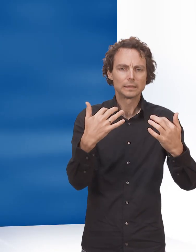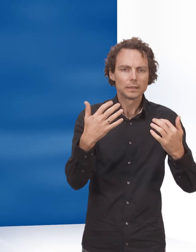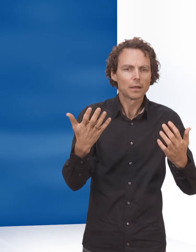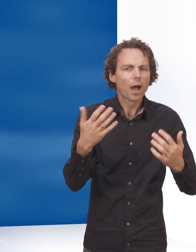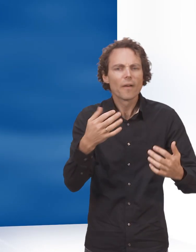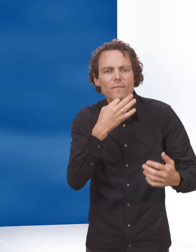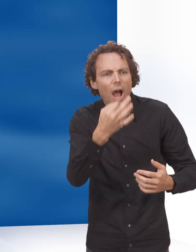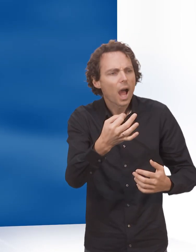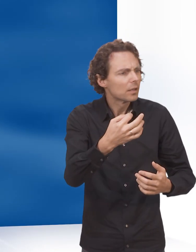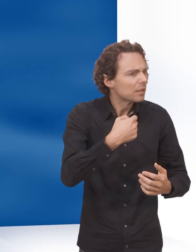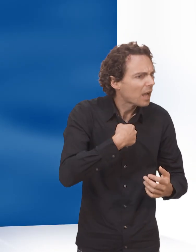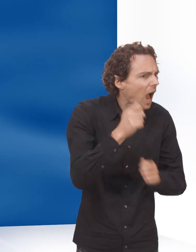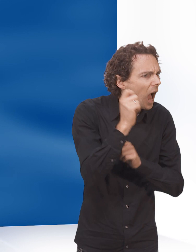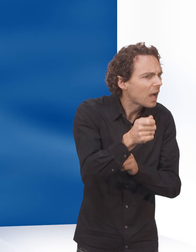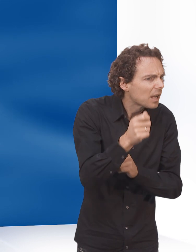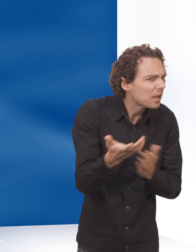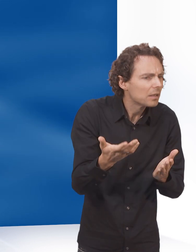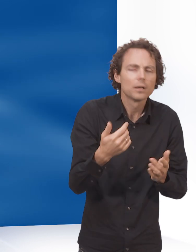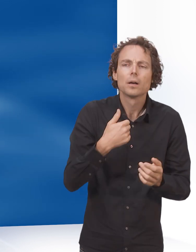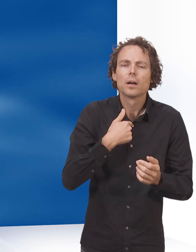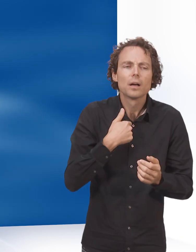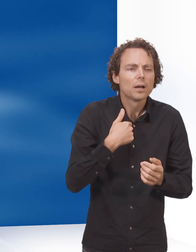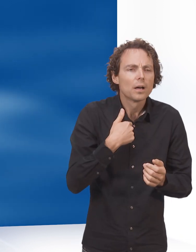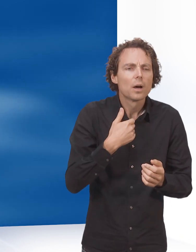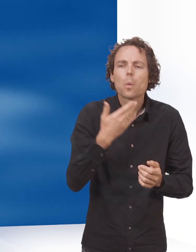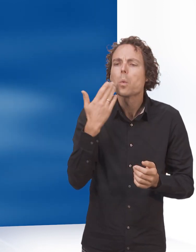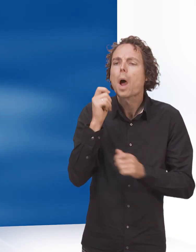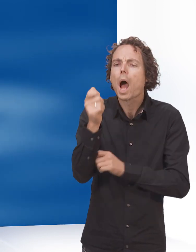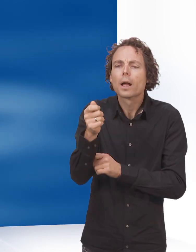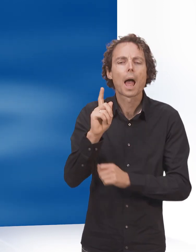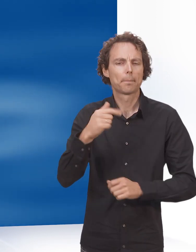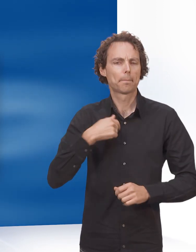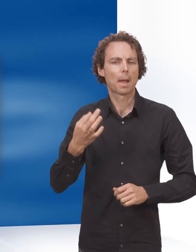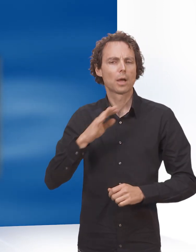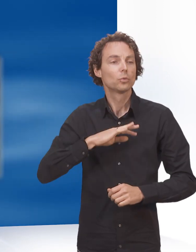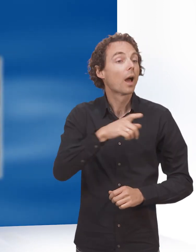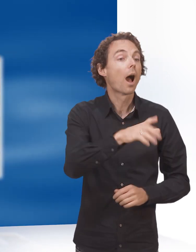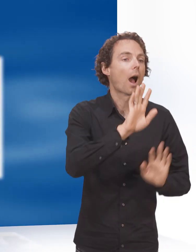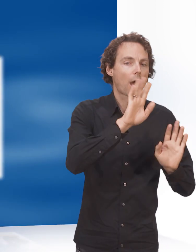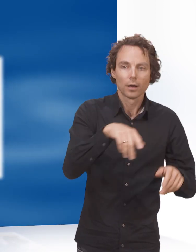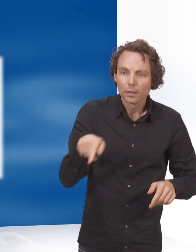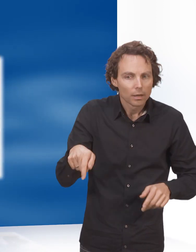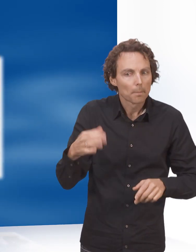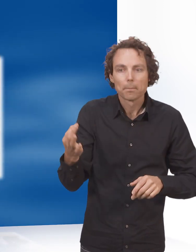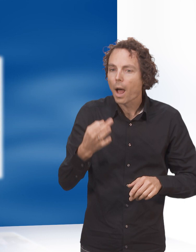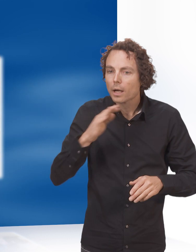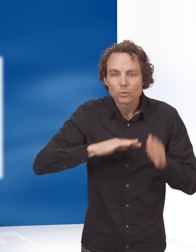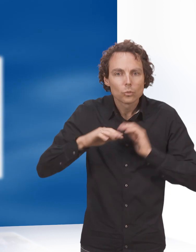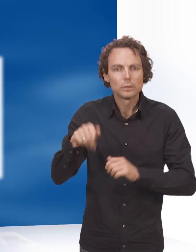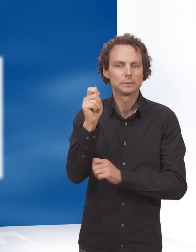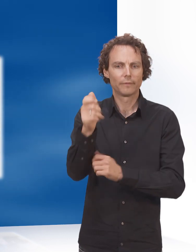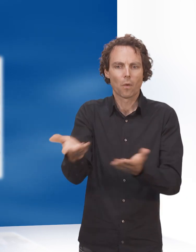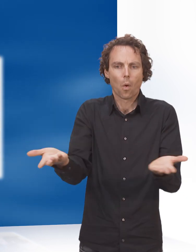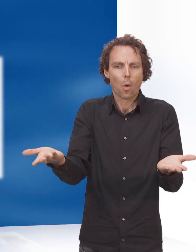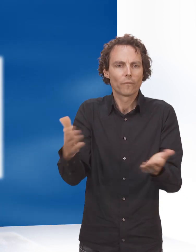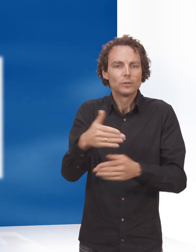sagen sie mal, angeln Sie was? Sag ich bin kein Angler, aber man sagt immer, beim Angeln muss man Geduld haben. Da sagen sie, ja, brauchen Sie hier besonders viel Geduld. Sag ich, habe ich auch mitgebracht. So,